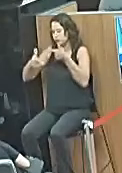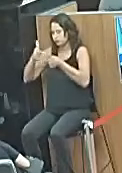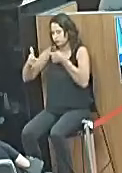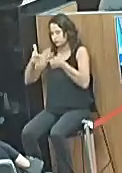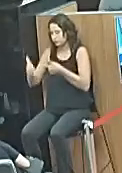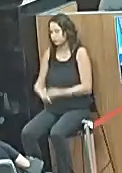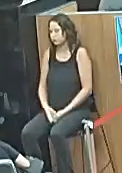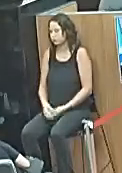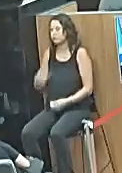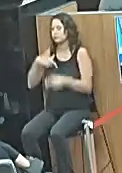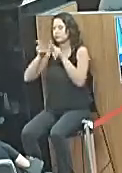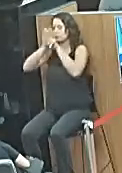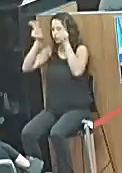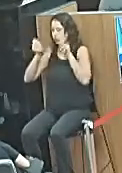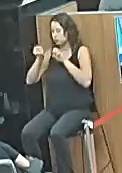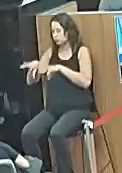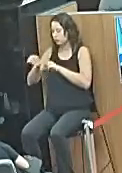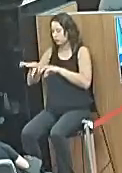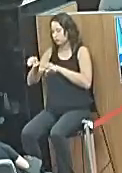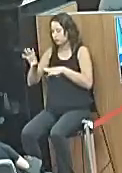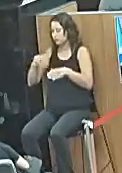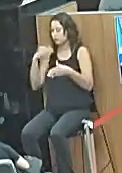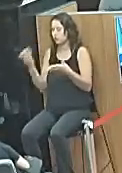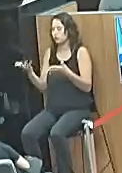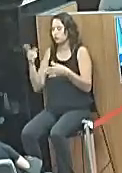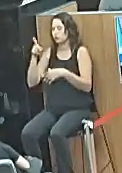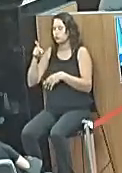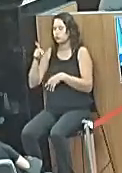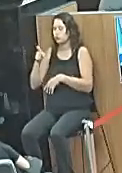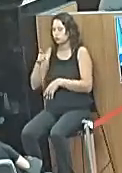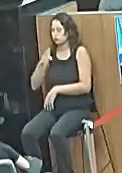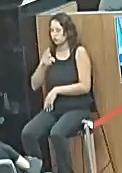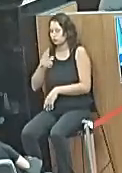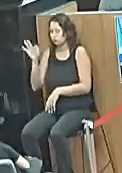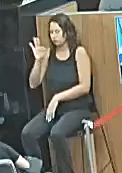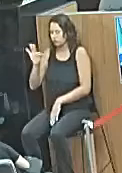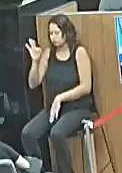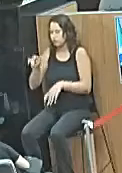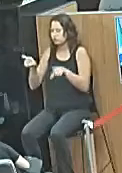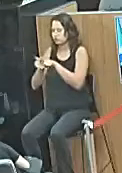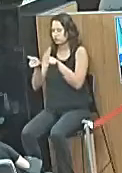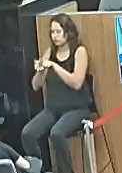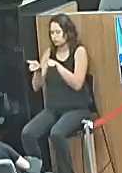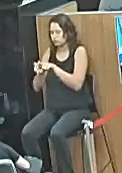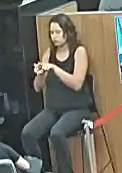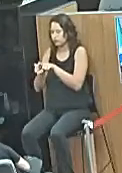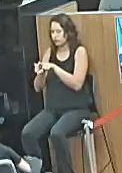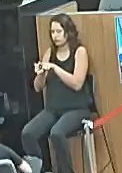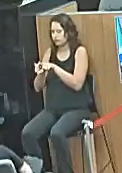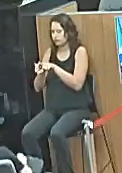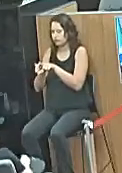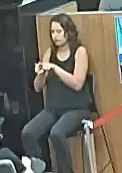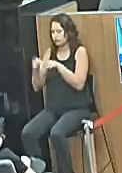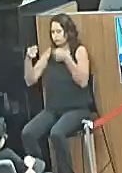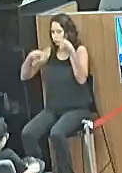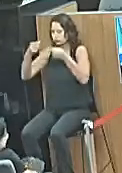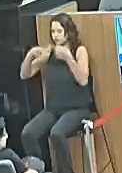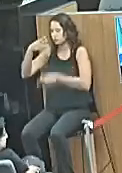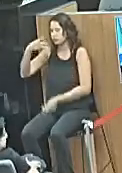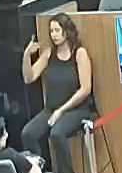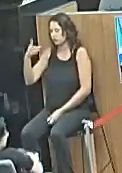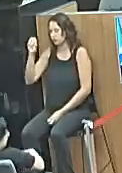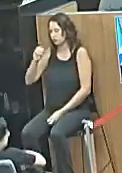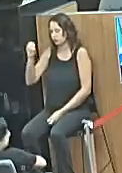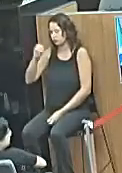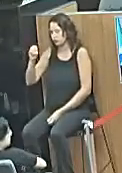o tema educação inclusive superior da área temática educação foi debatido no dia 31 de outubro de